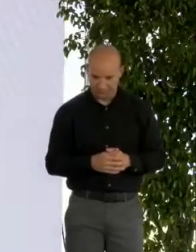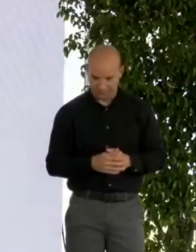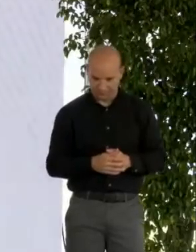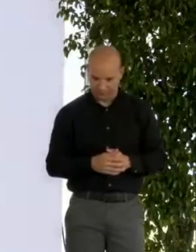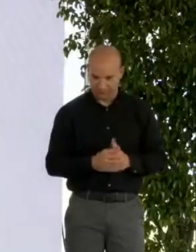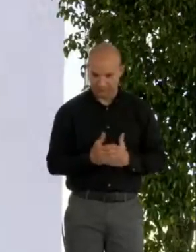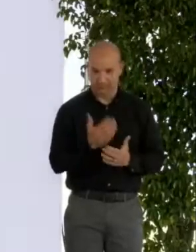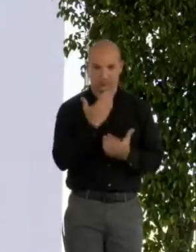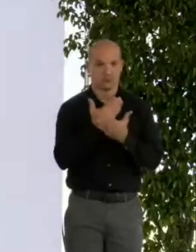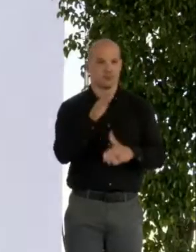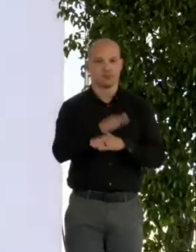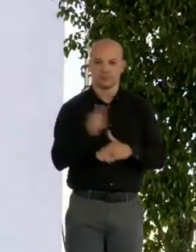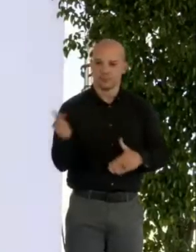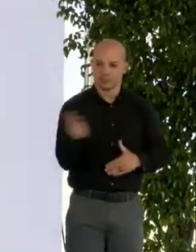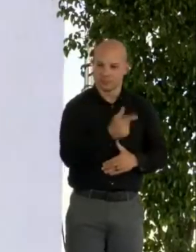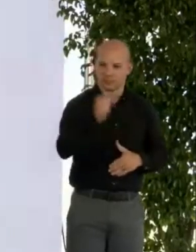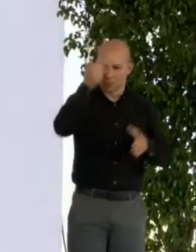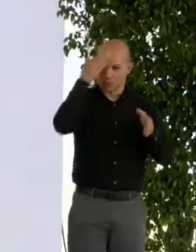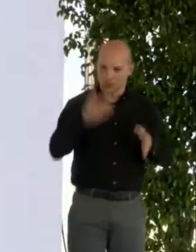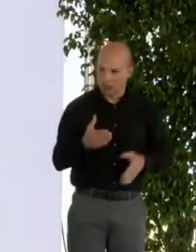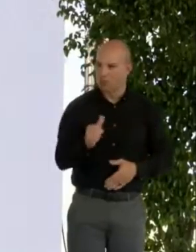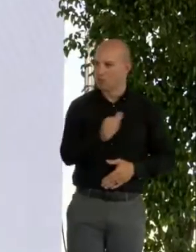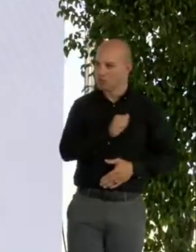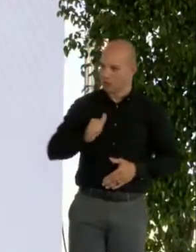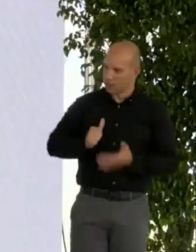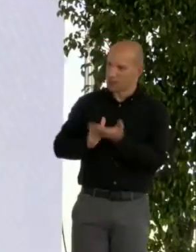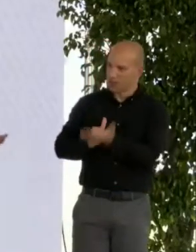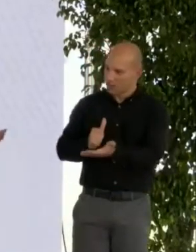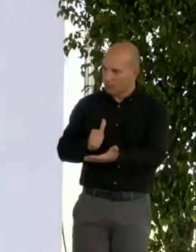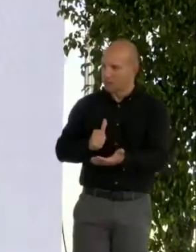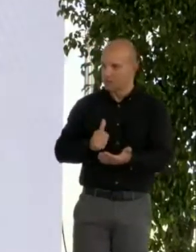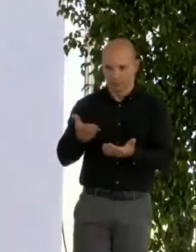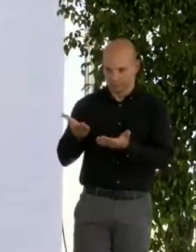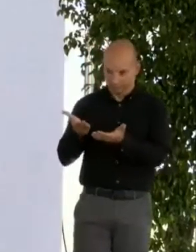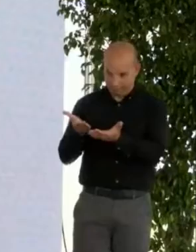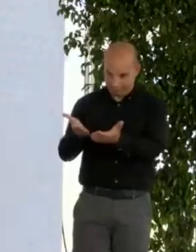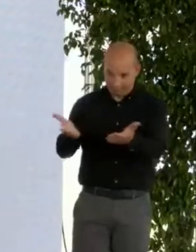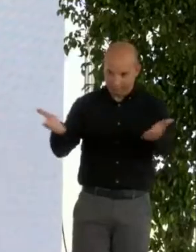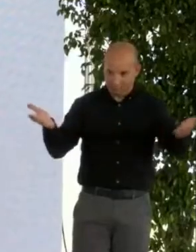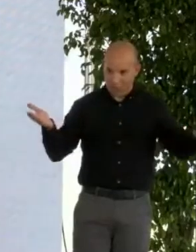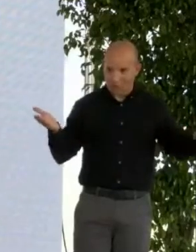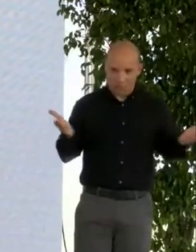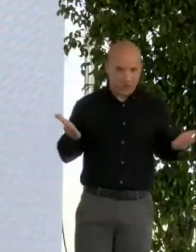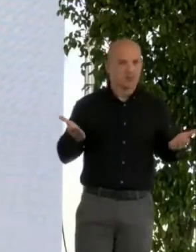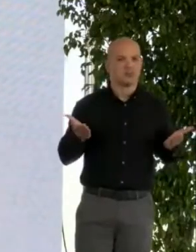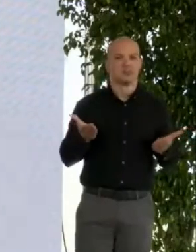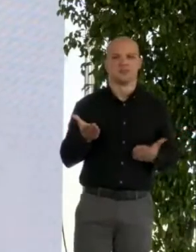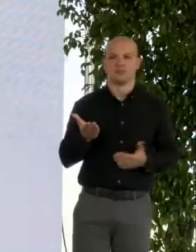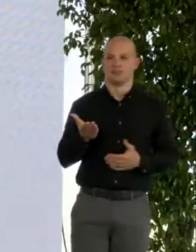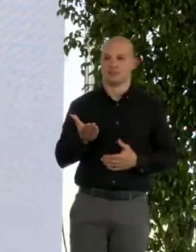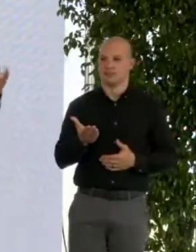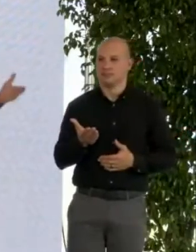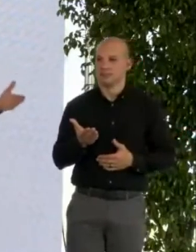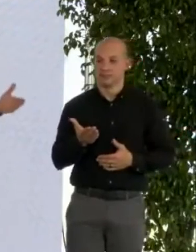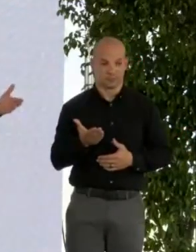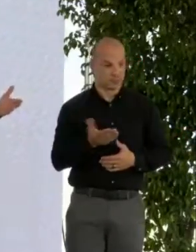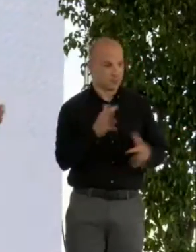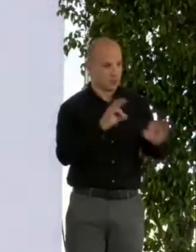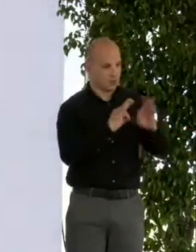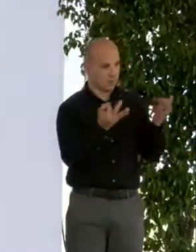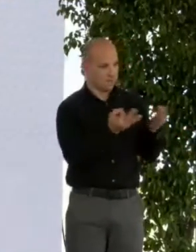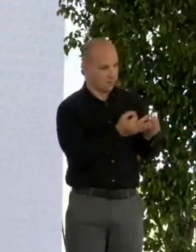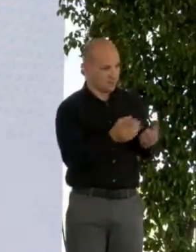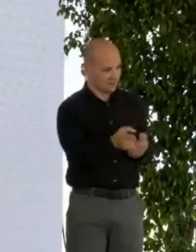Buenas tardes a todos, señor gobernador, señor alcalde, al resto del grupo protocolario, a nuestra